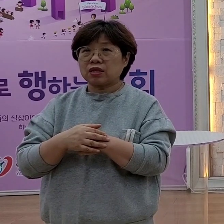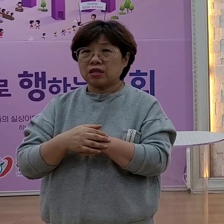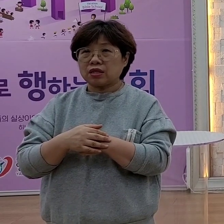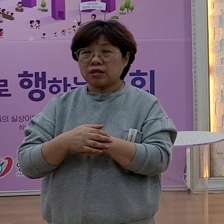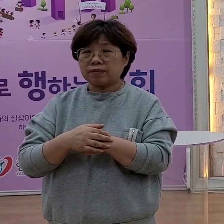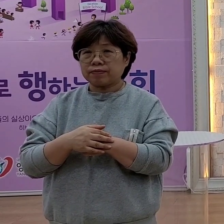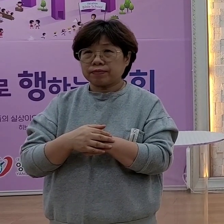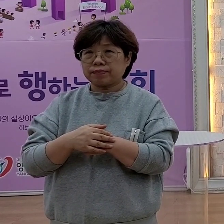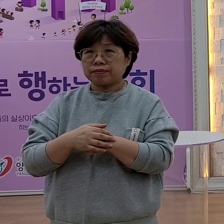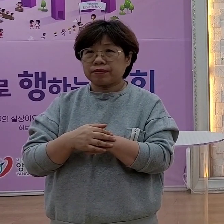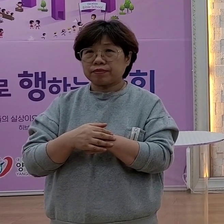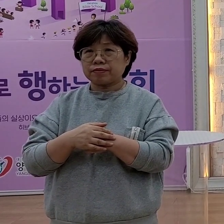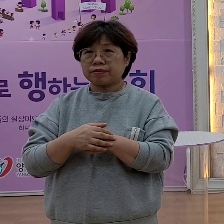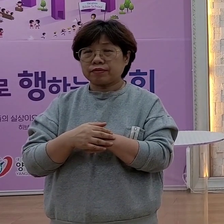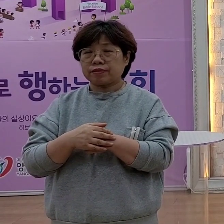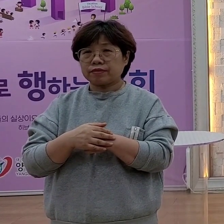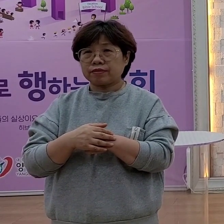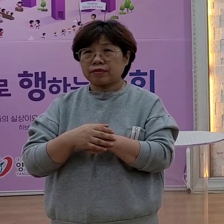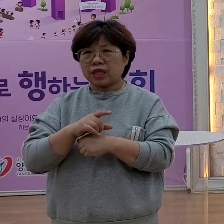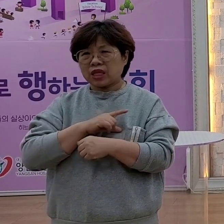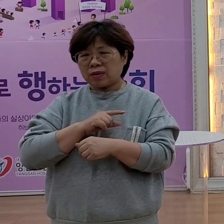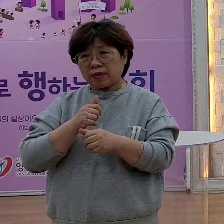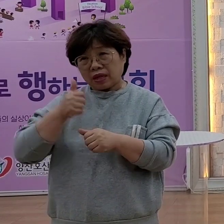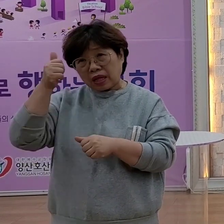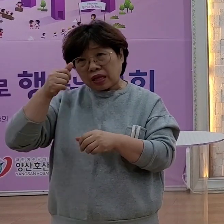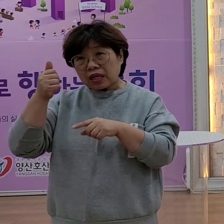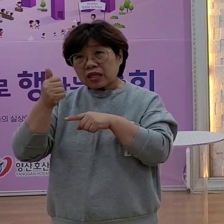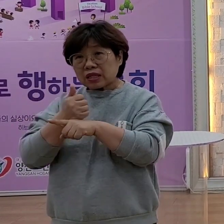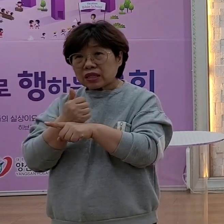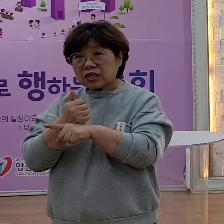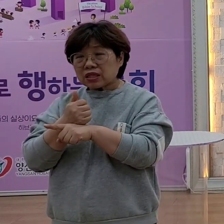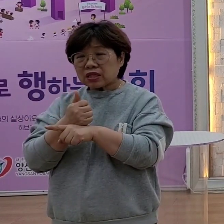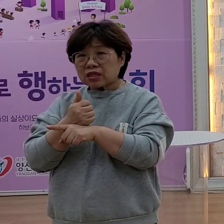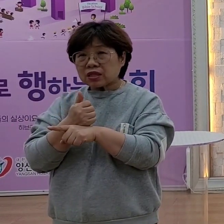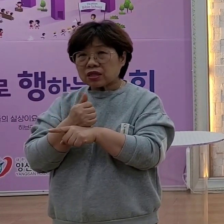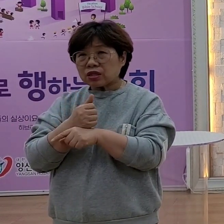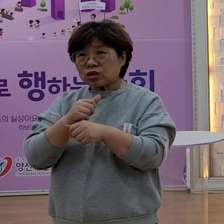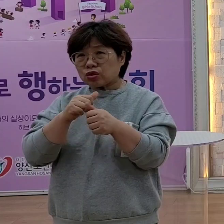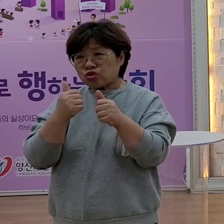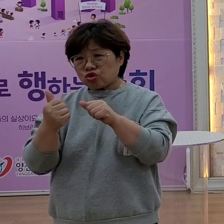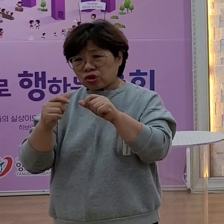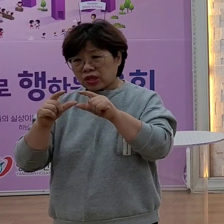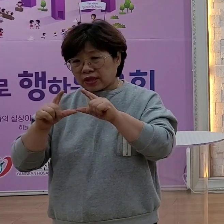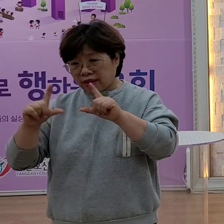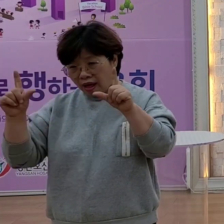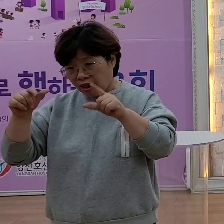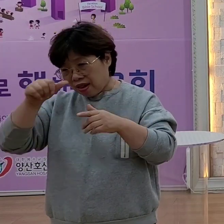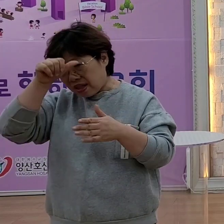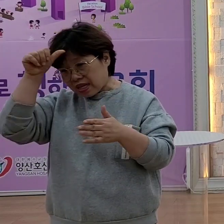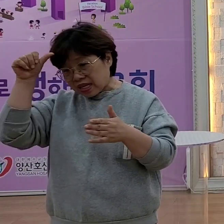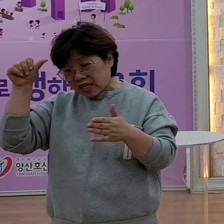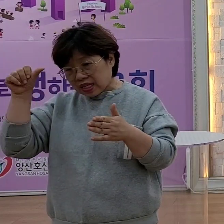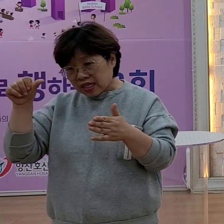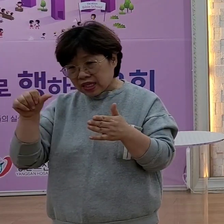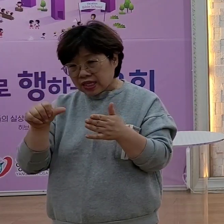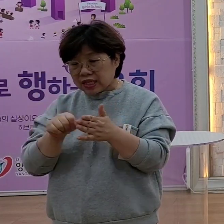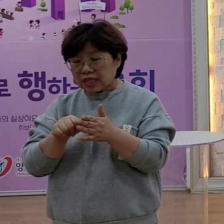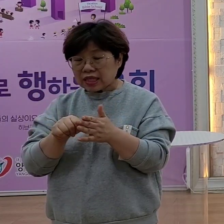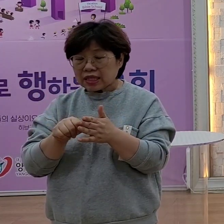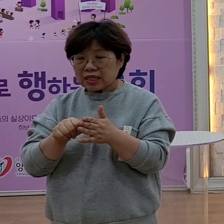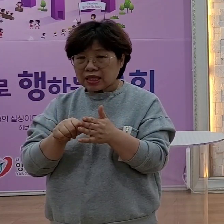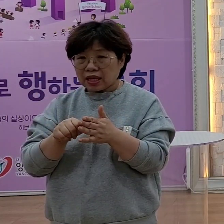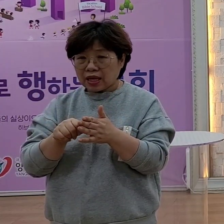있다. 그래서 아무리 많은 재물보다도 이 죽는 날, 즉 인생을 어떻게